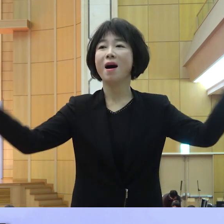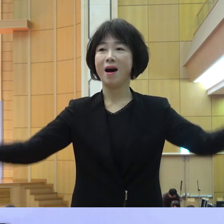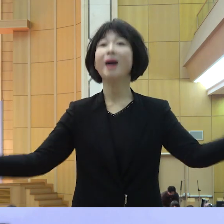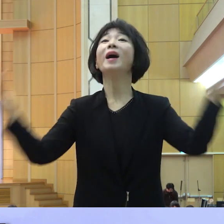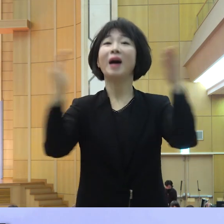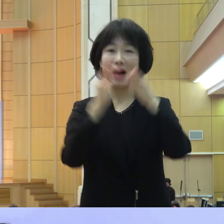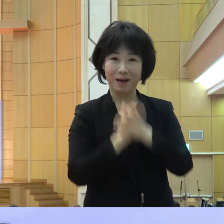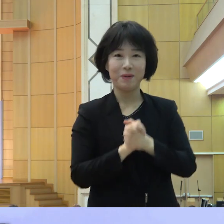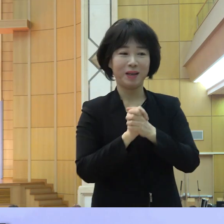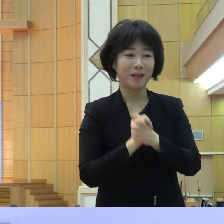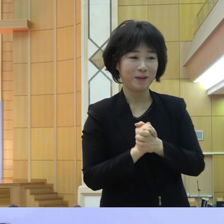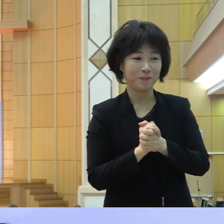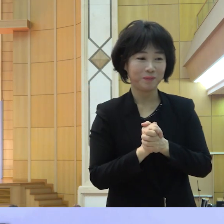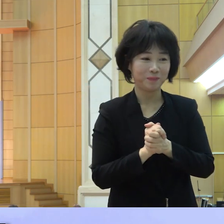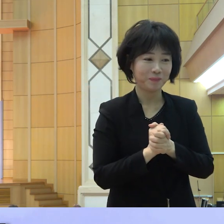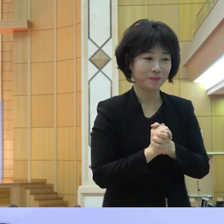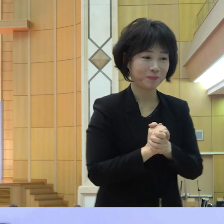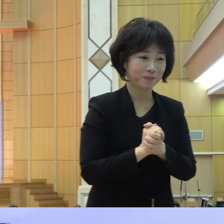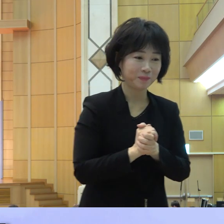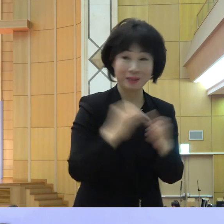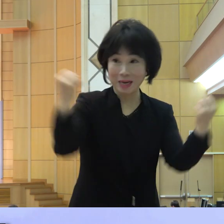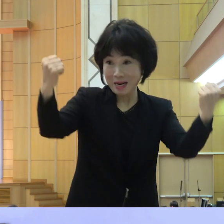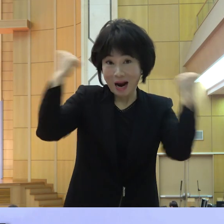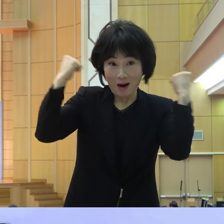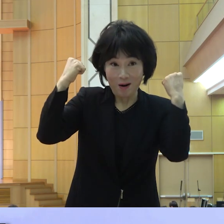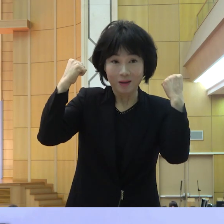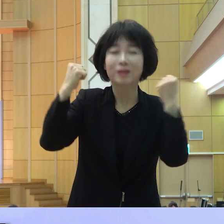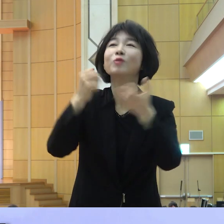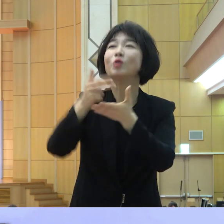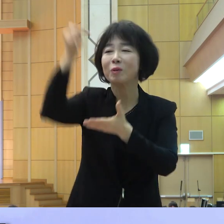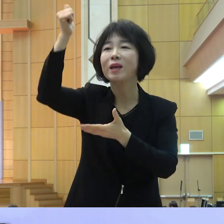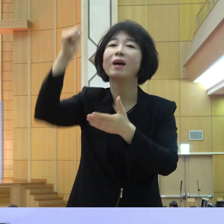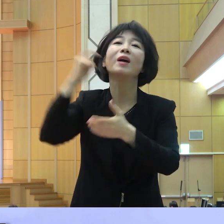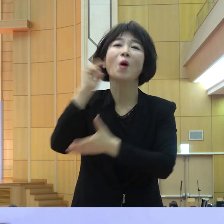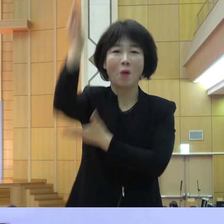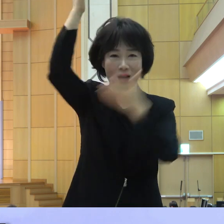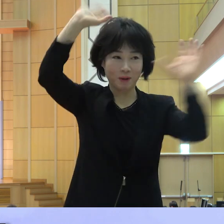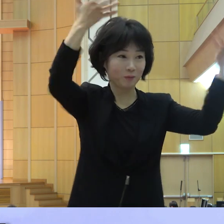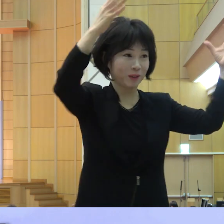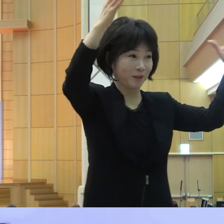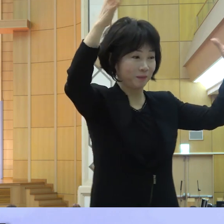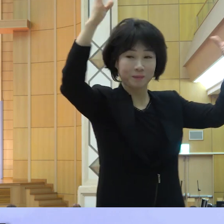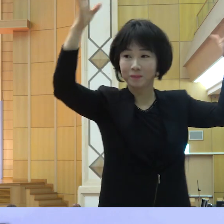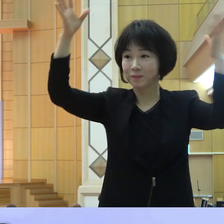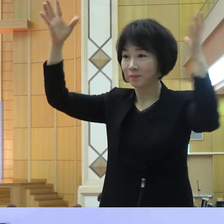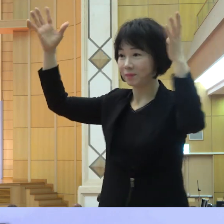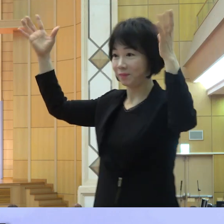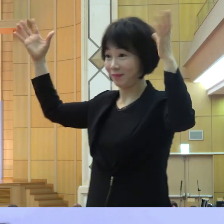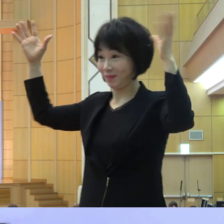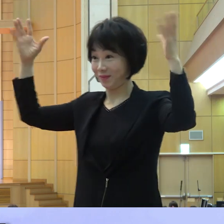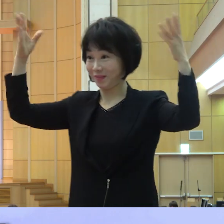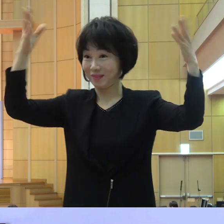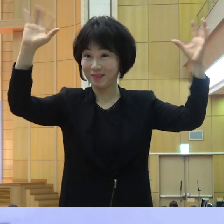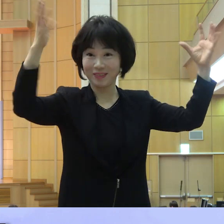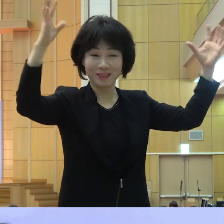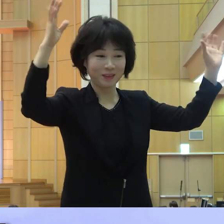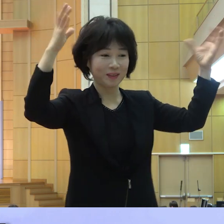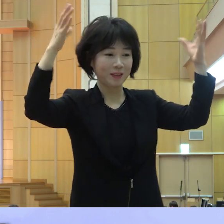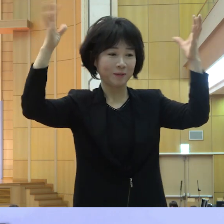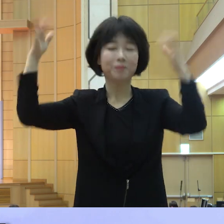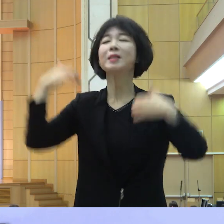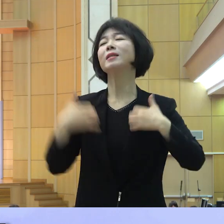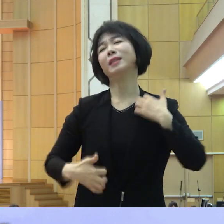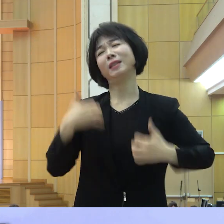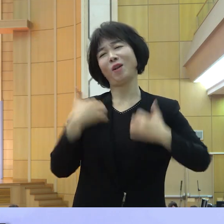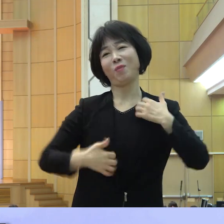강건하리라 늘 강건케 하시는 주님께 영광의 박수 올리시겠습니다. 이 시간도 기쁜